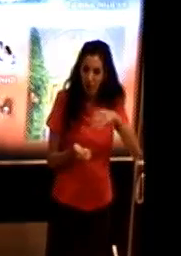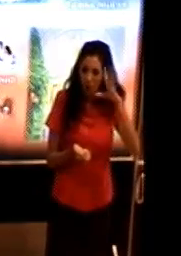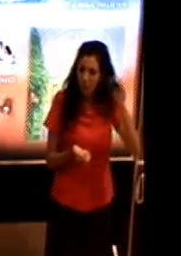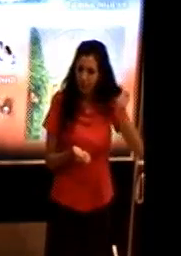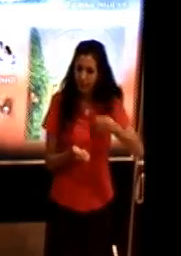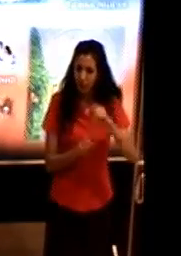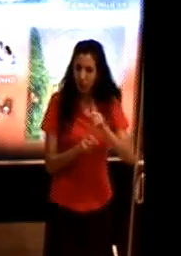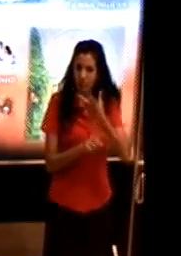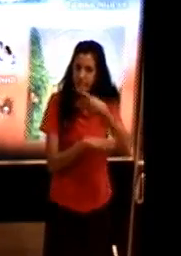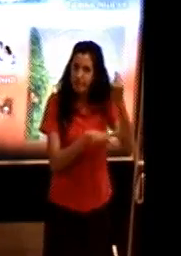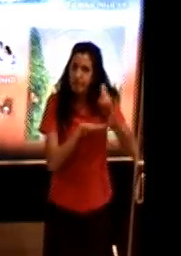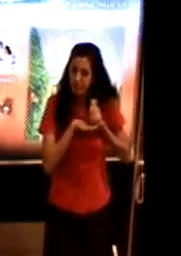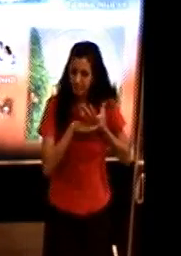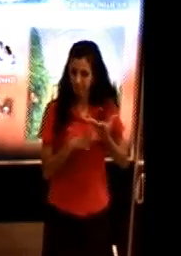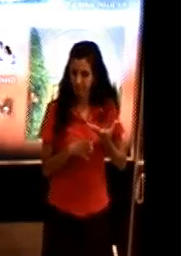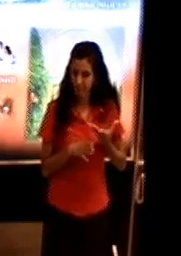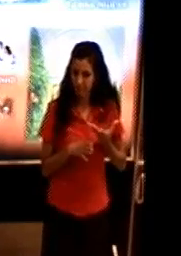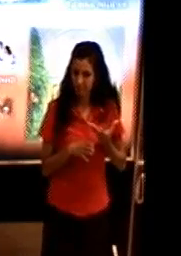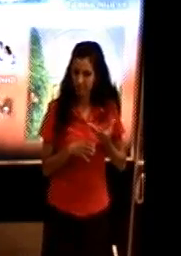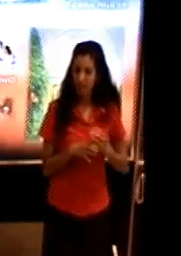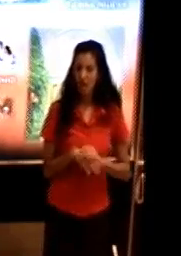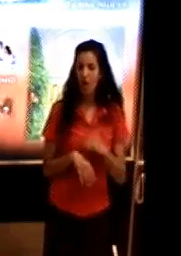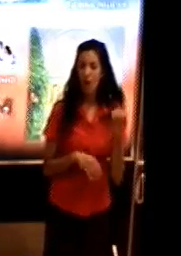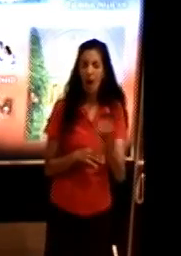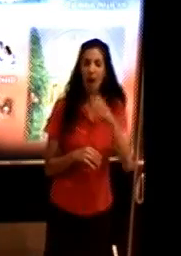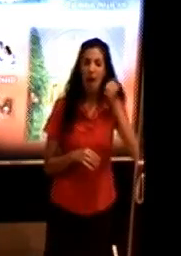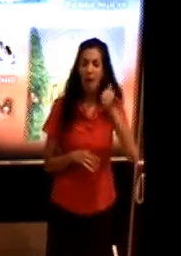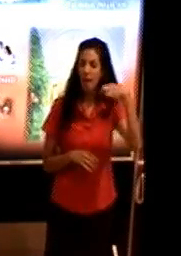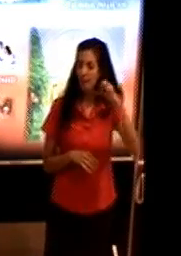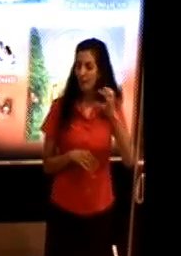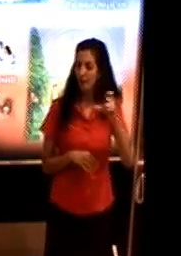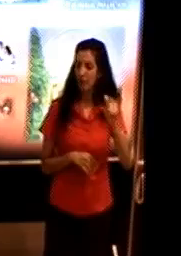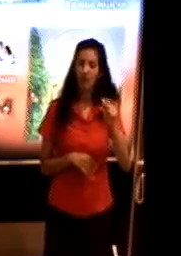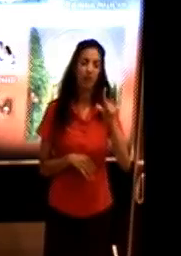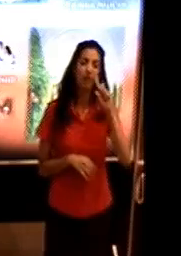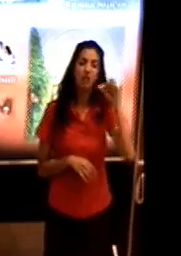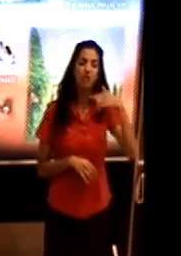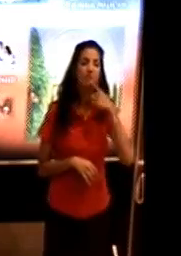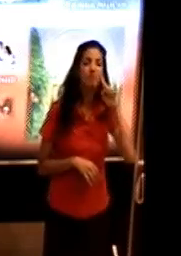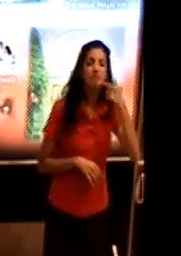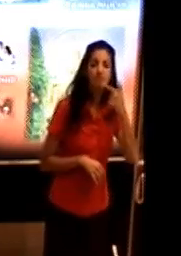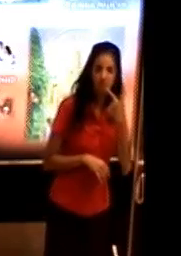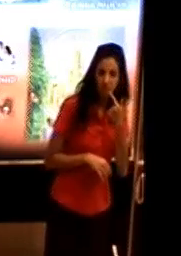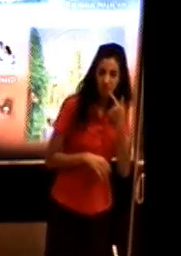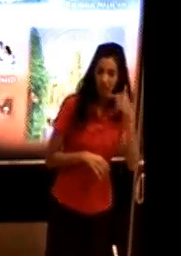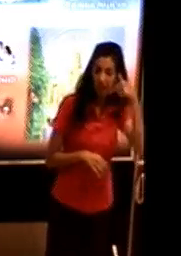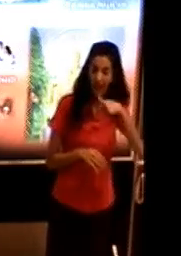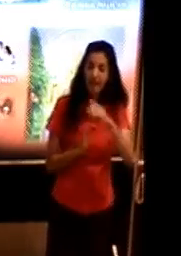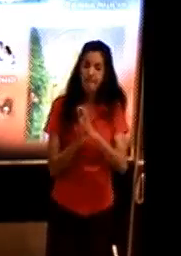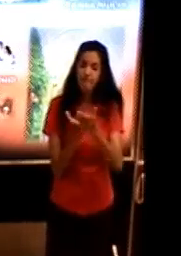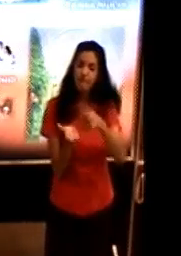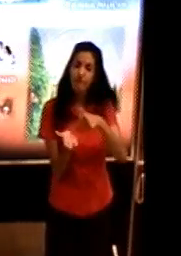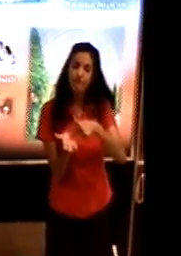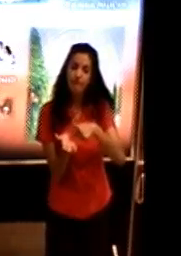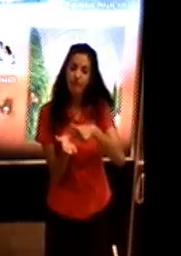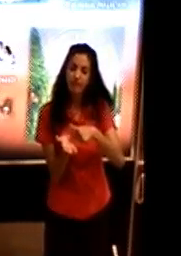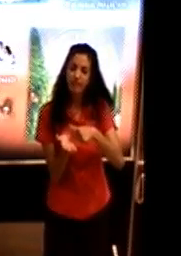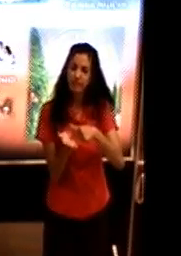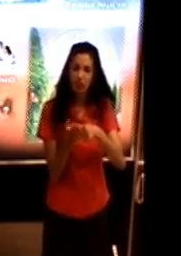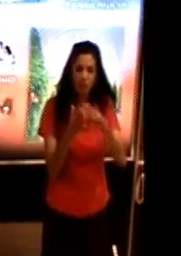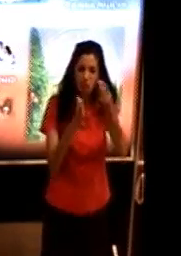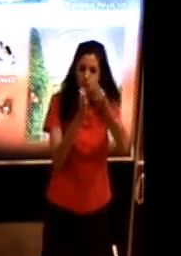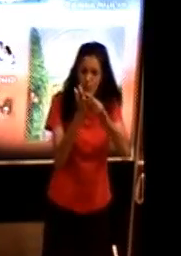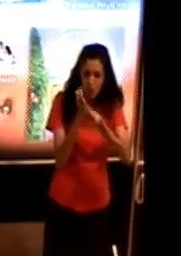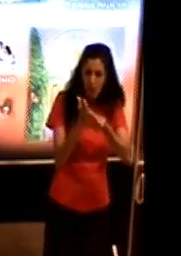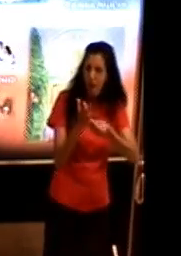Dios. Cuando leemos el Apocalipsis nomás, encontramos tanta simbología allí